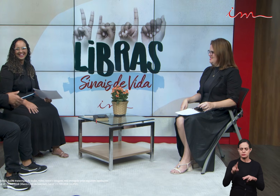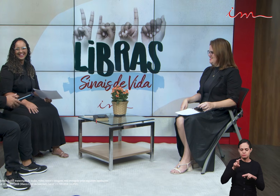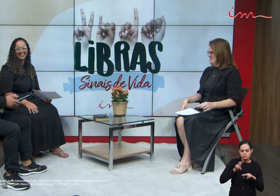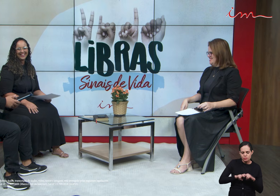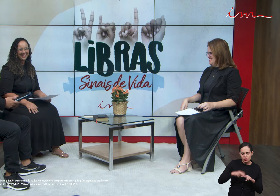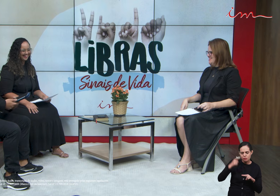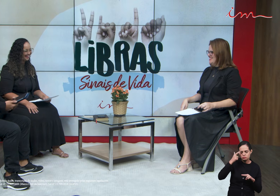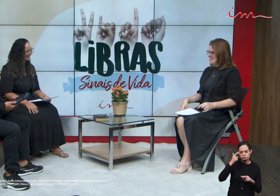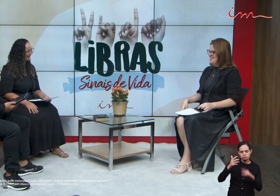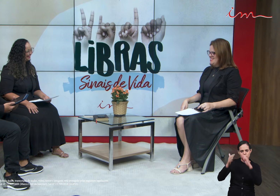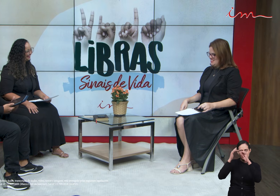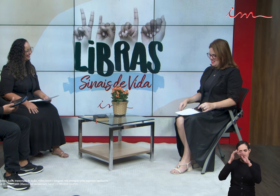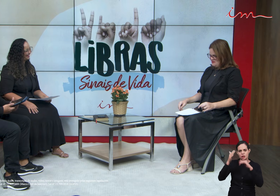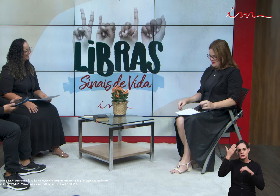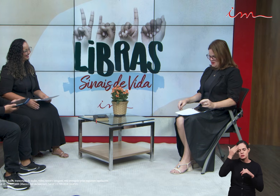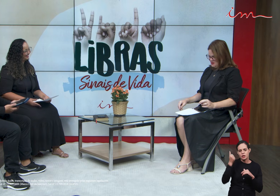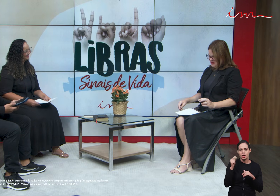Sim.